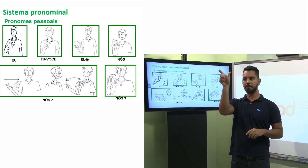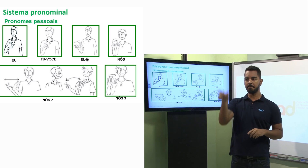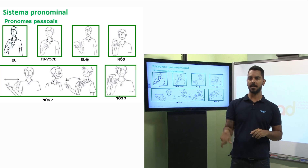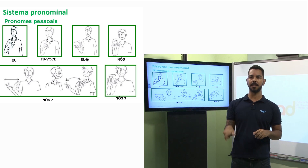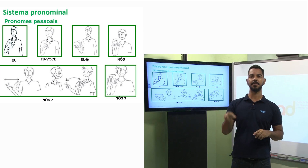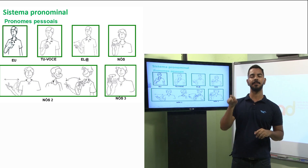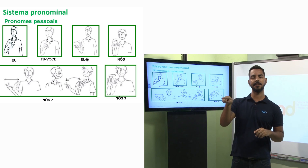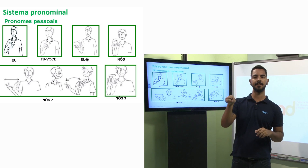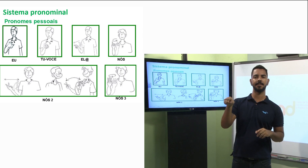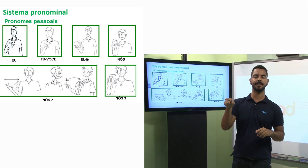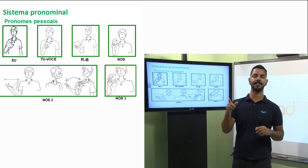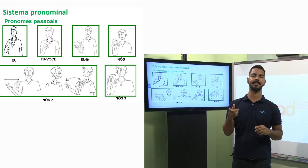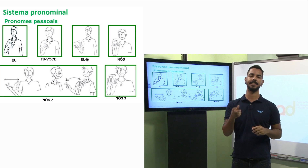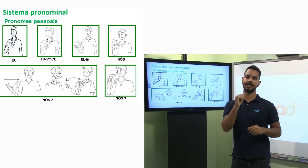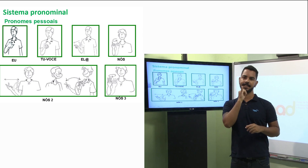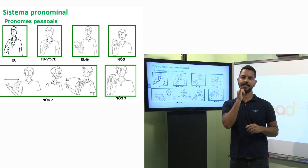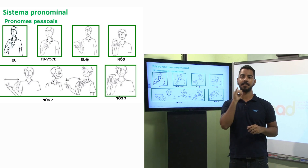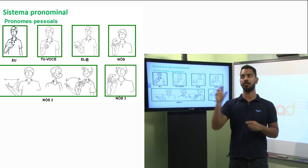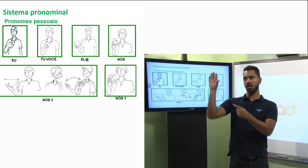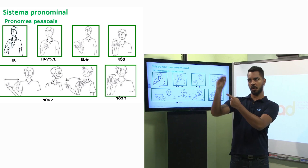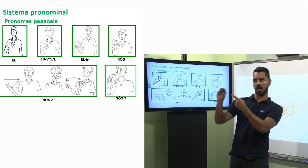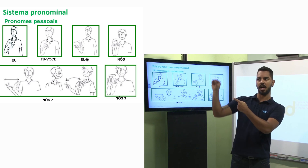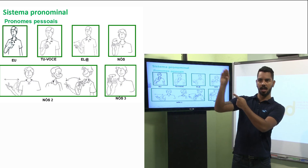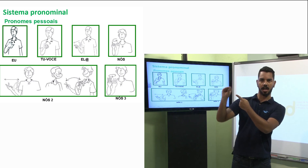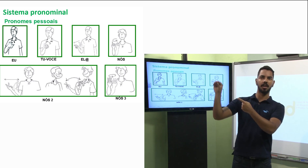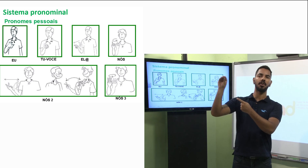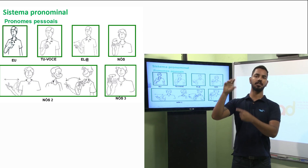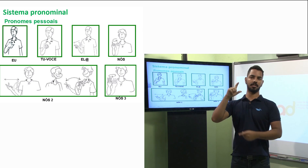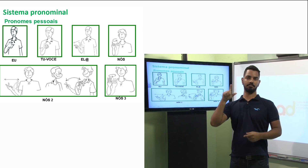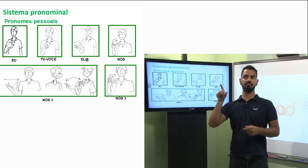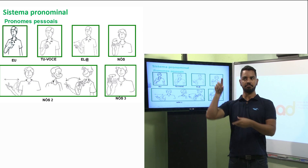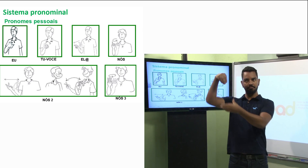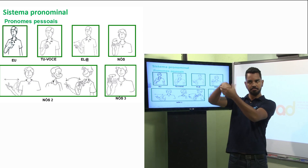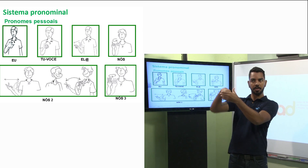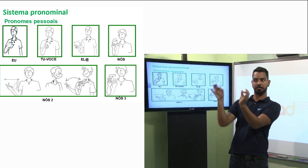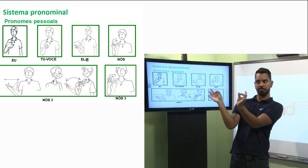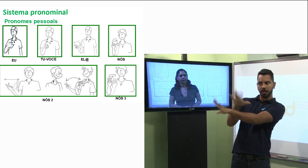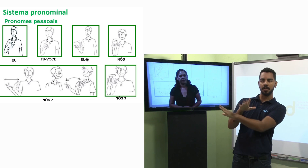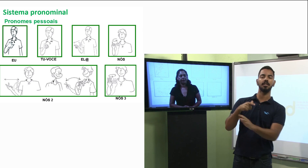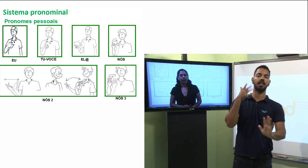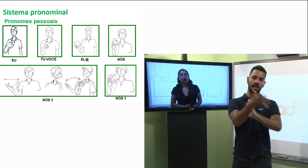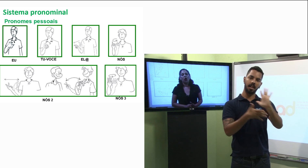discurso, tal como acontece nas línguas orais. Então, vamos juntos ver agora.